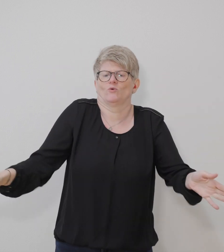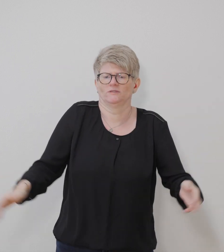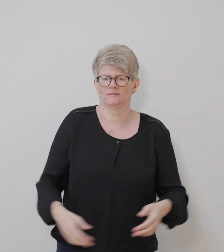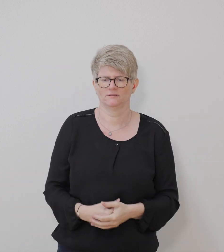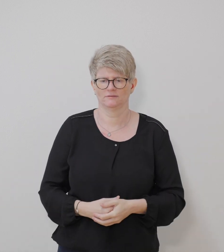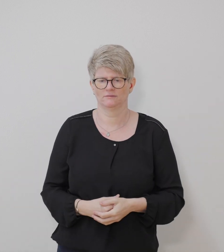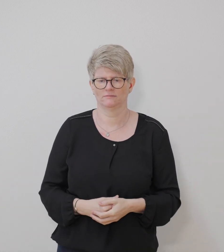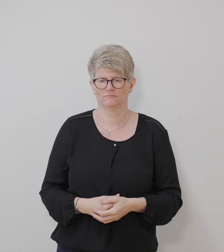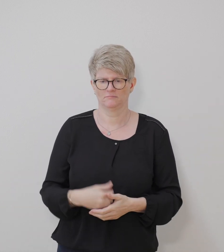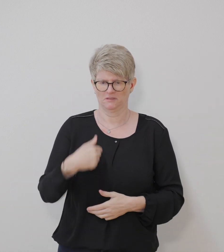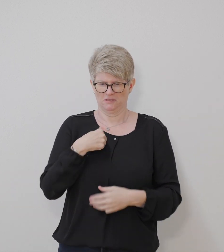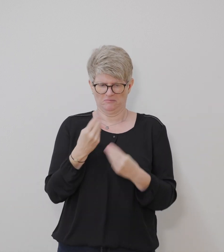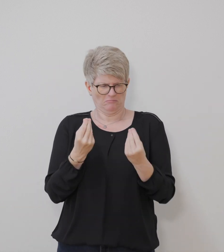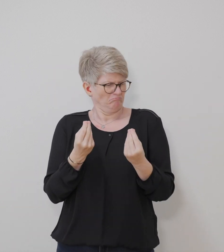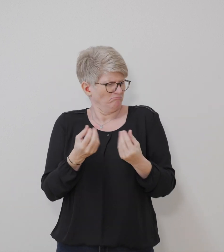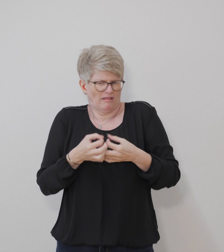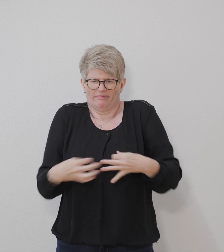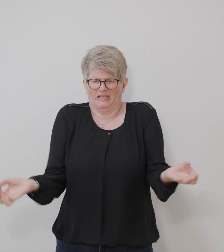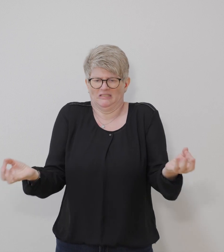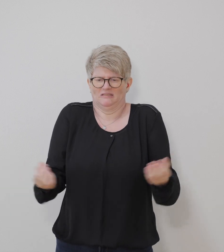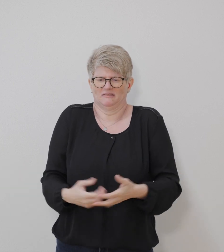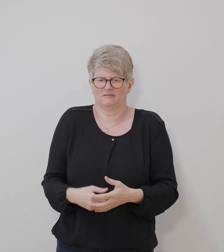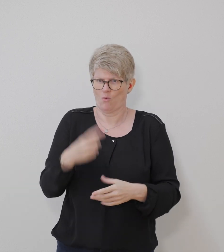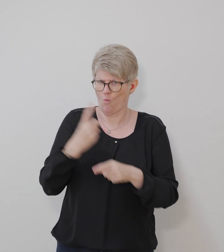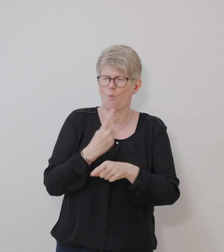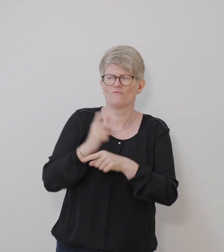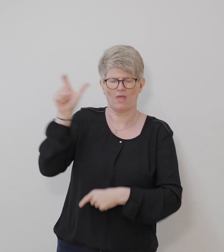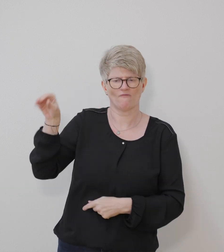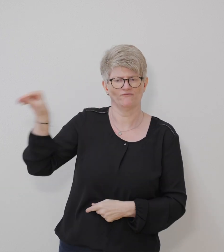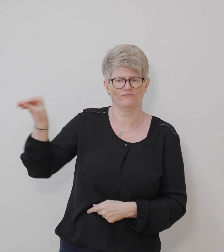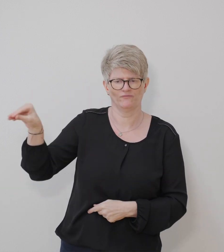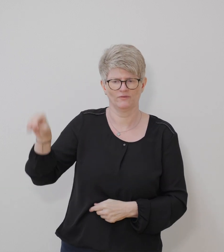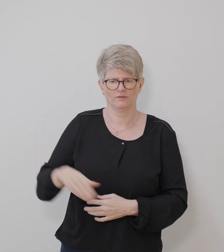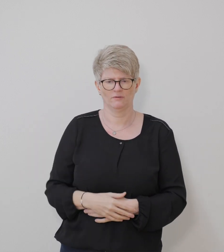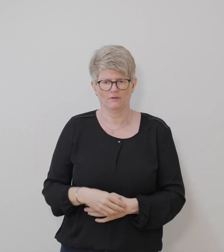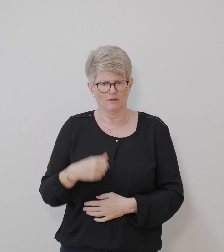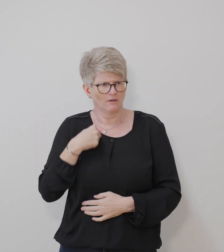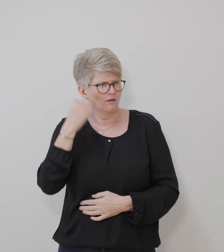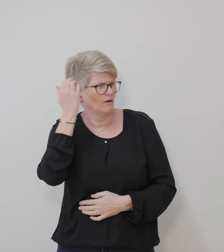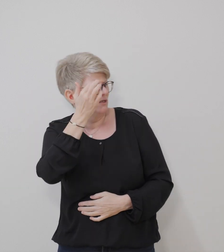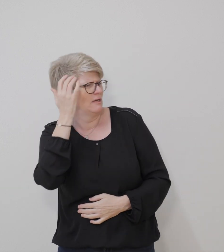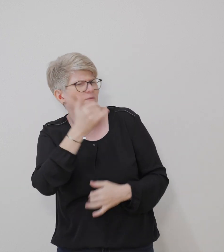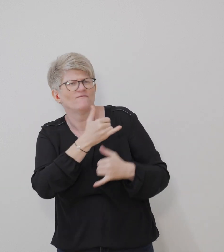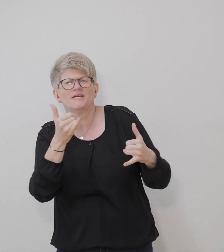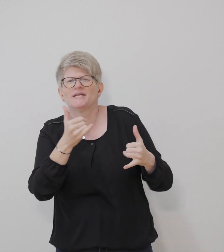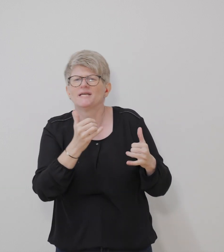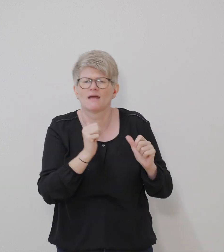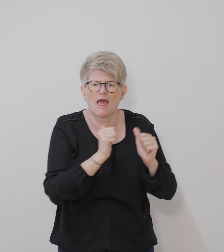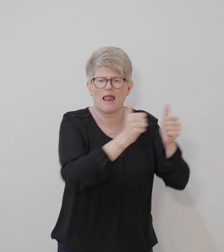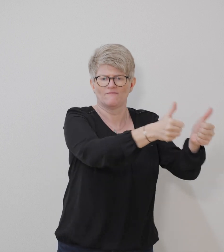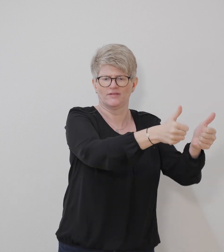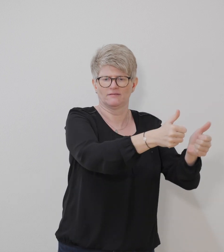ausmacht? Jemanden zu begleiten, der so vollkommen betäubt ist, das ließ mich selbst dann und